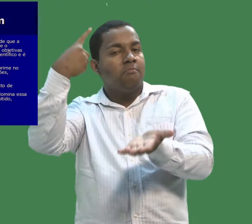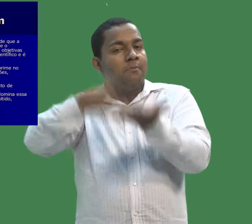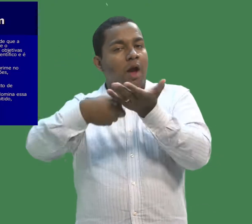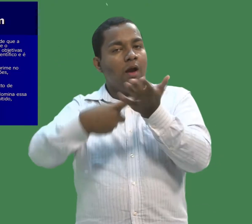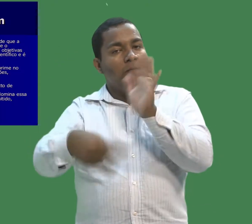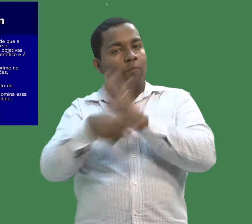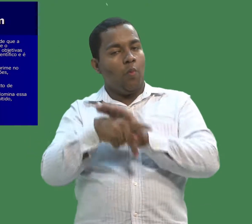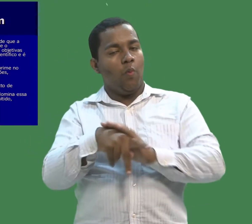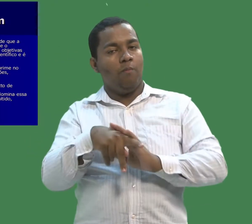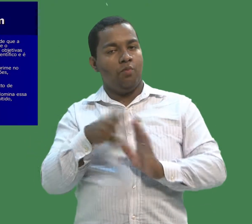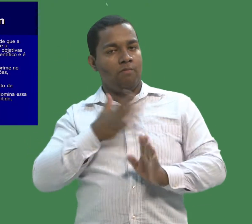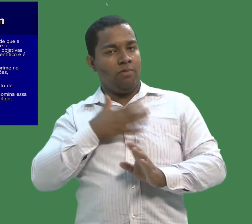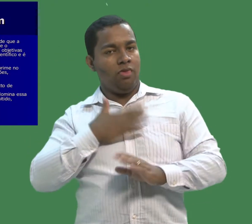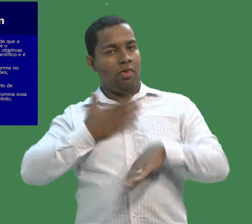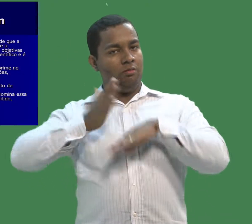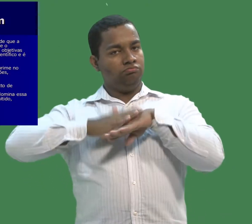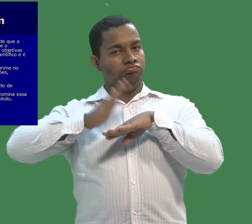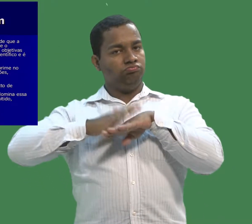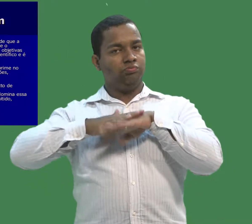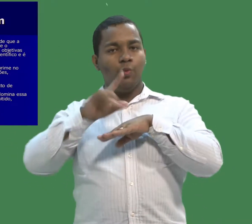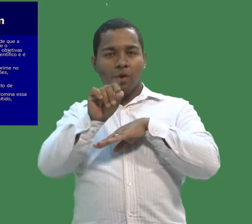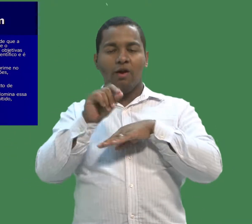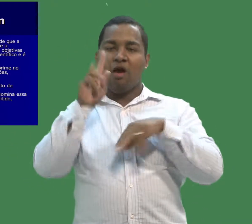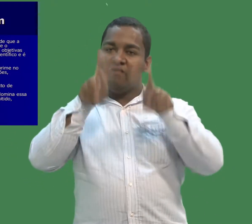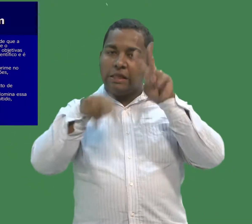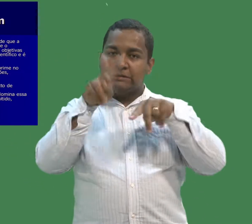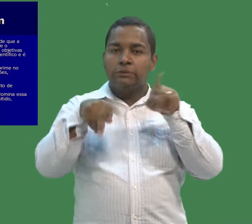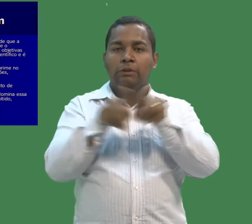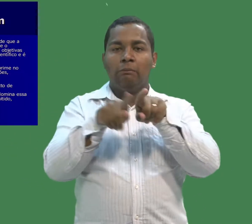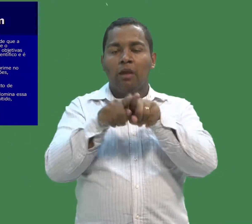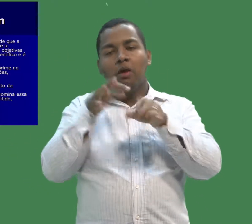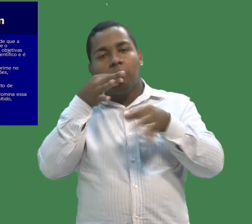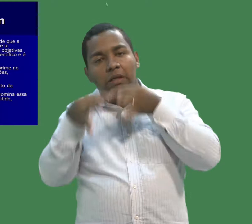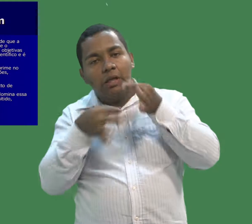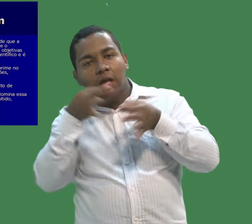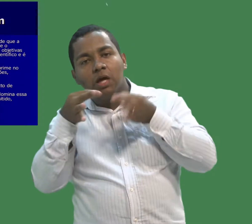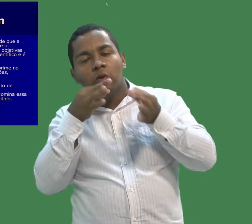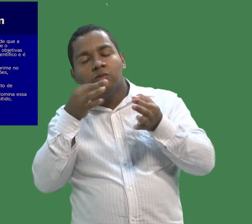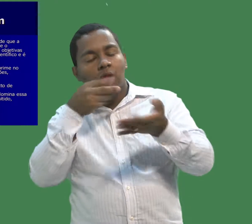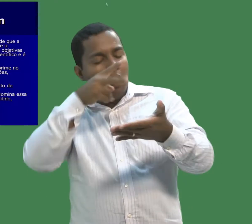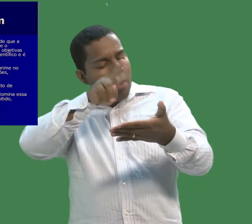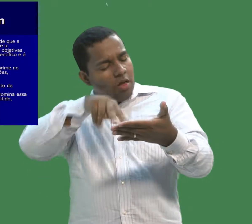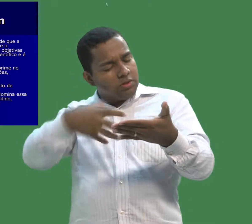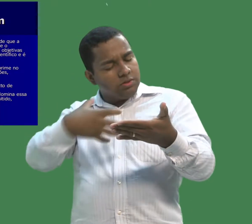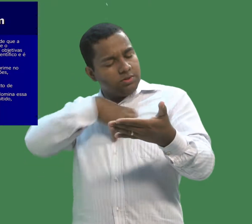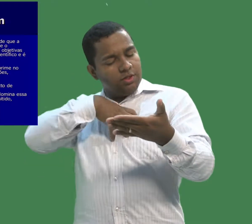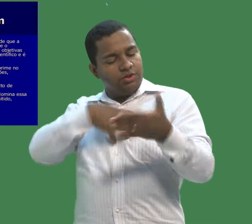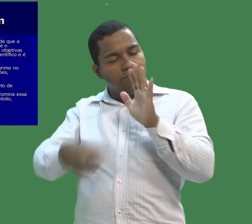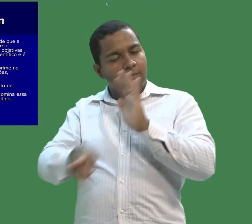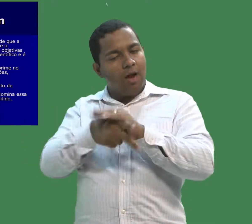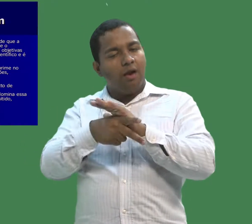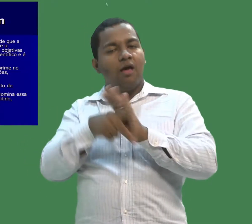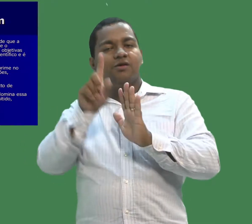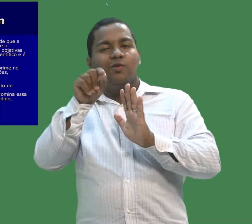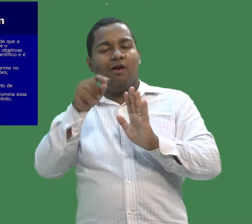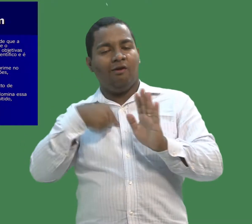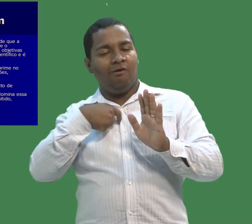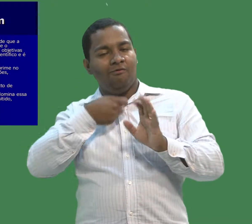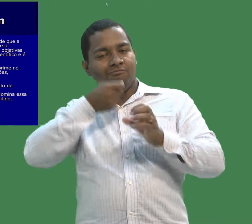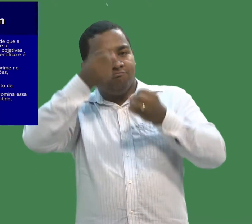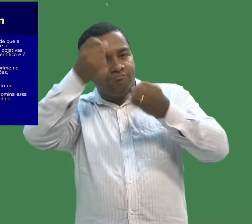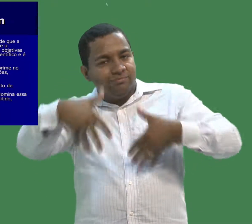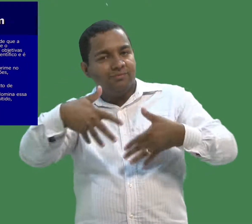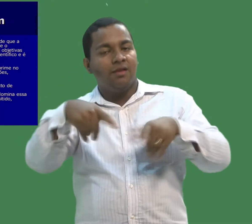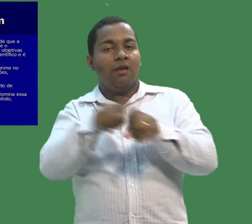emoções, avaliações, opiniões. O leitor sente no texto a presença do emissor. A função conativa, por sua vez, ela procura